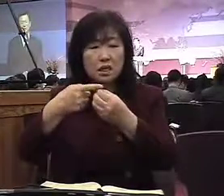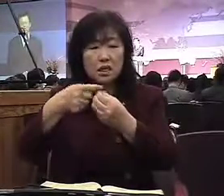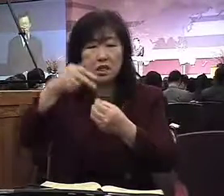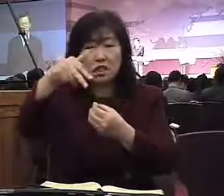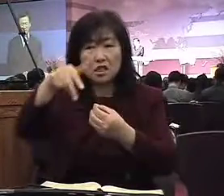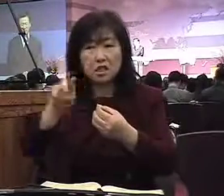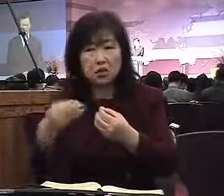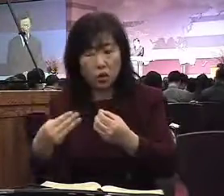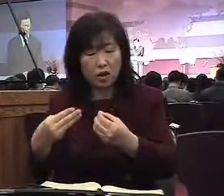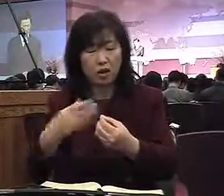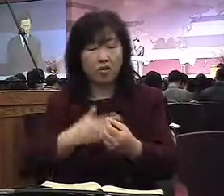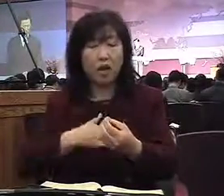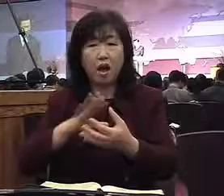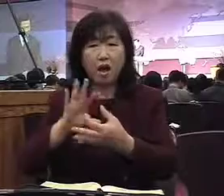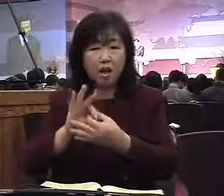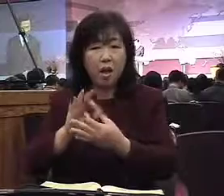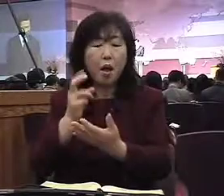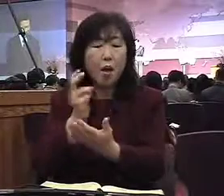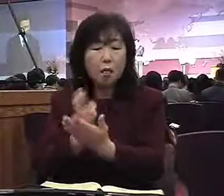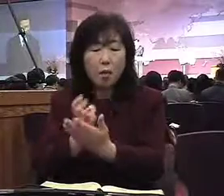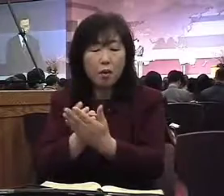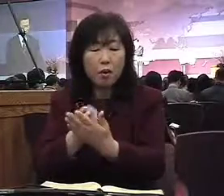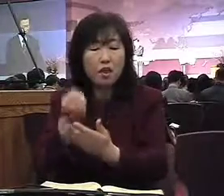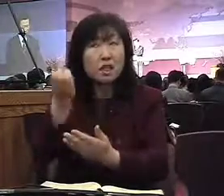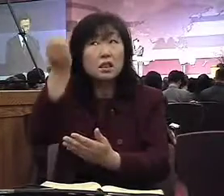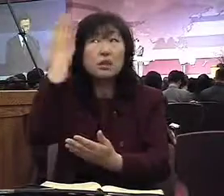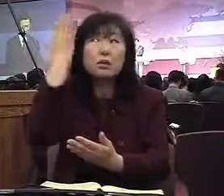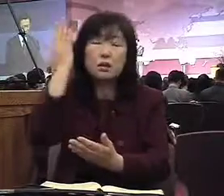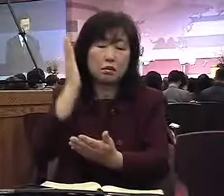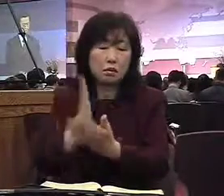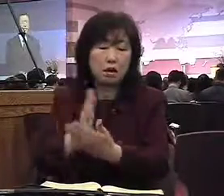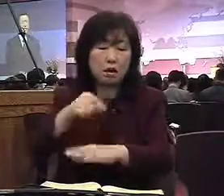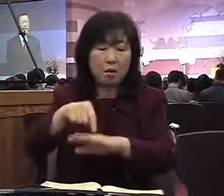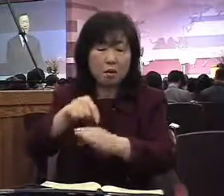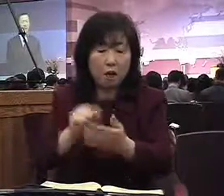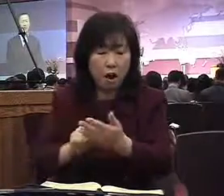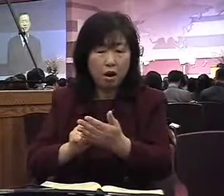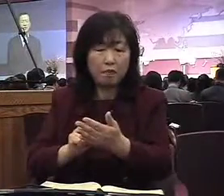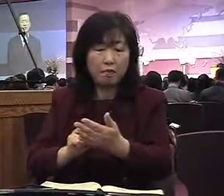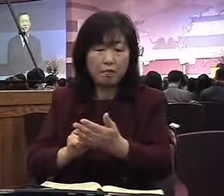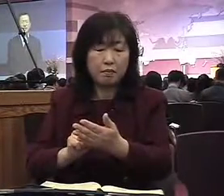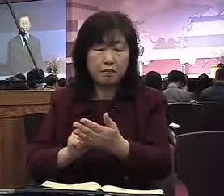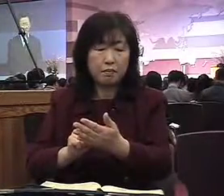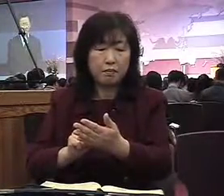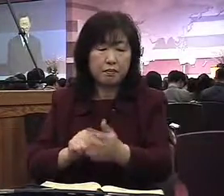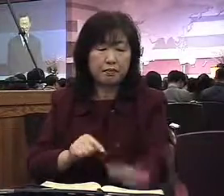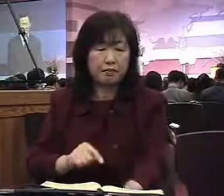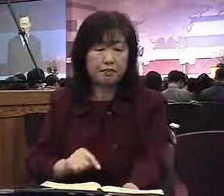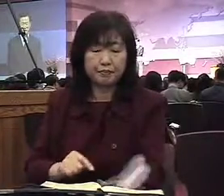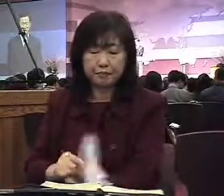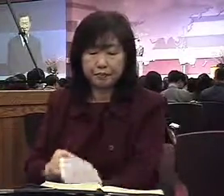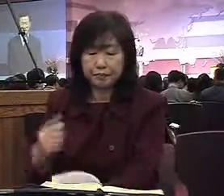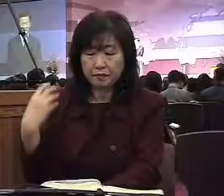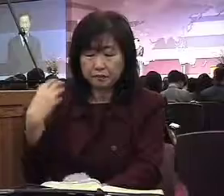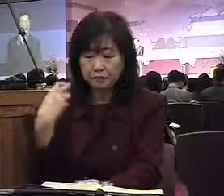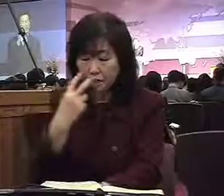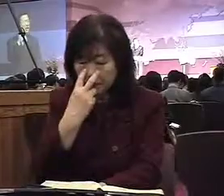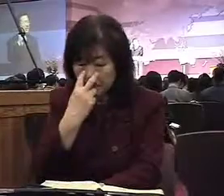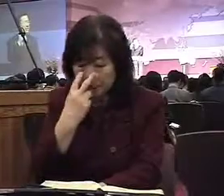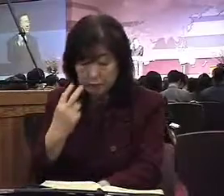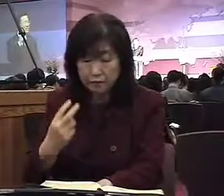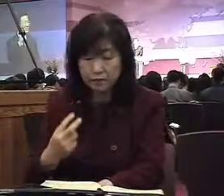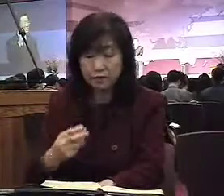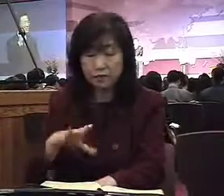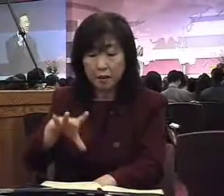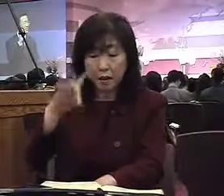법을 잊어버리지 말며 나의 법을 잊어버리지 내 마음으로 그 나의 법을 지키라 그랬습니다. 제일 먼저